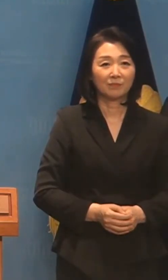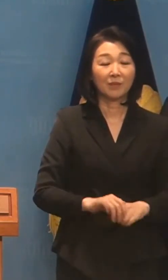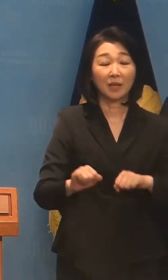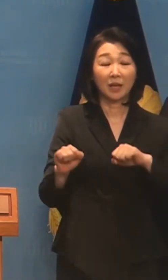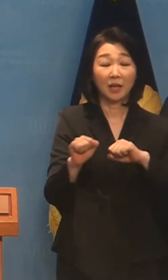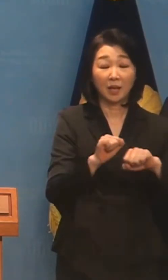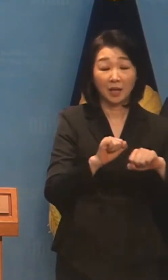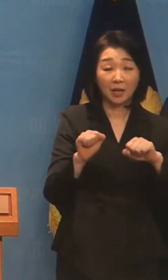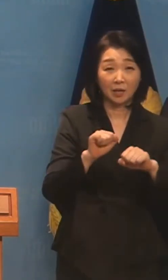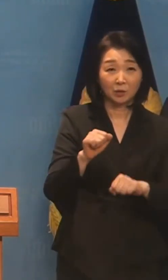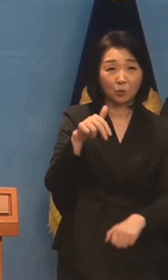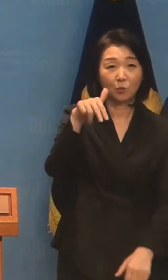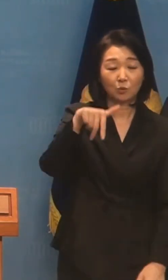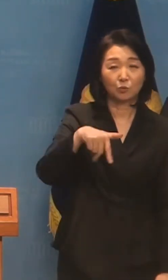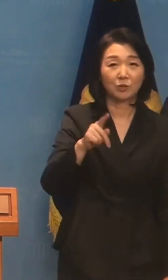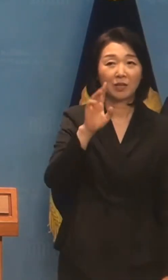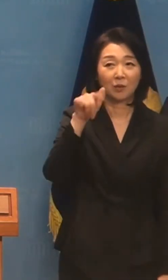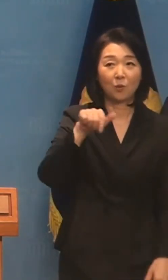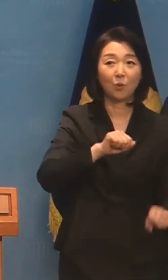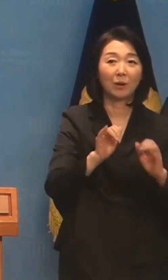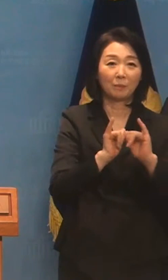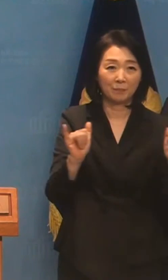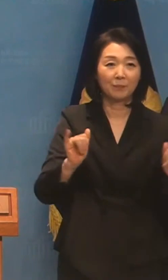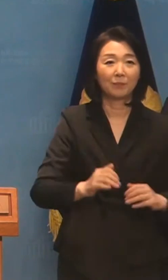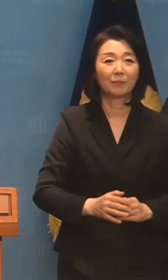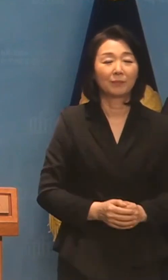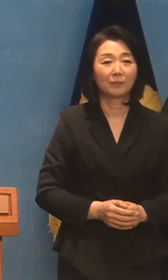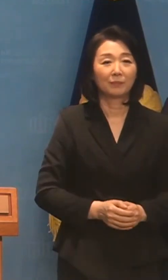홈리스행동 주장욱 활동가님,